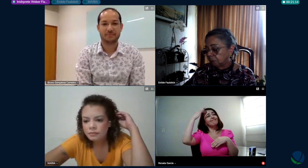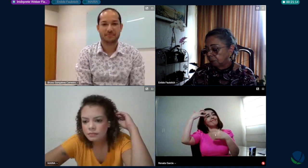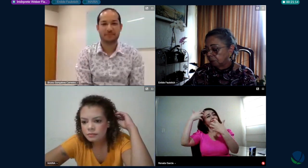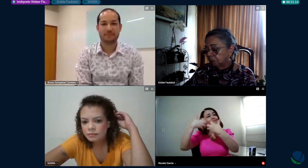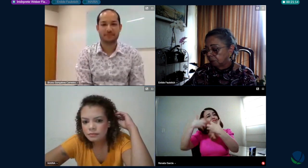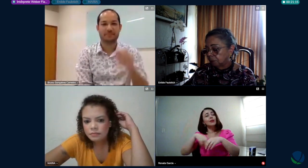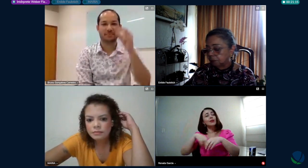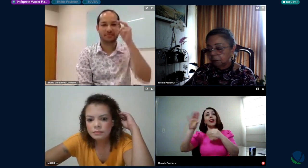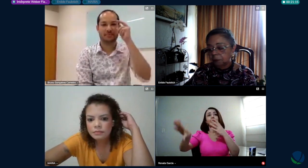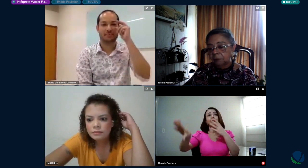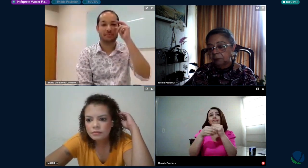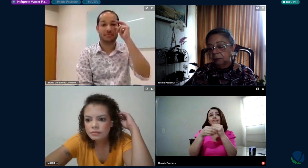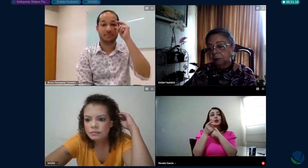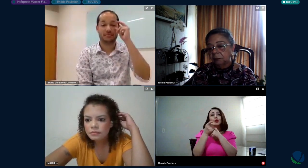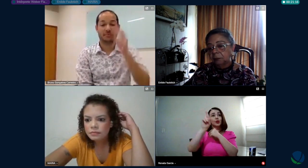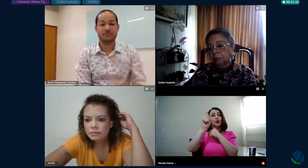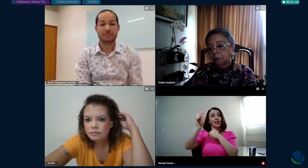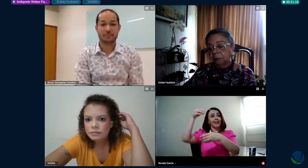a gente percebe